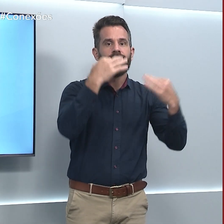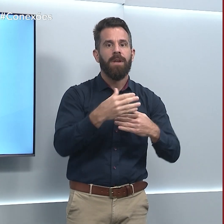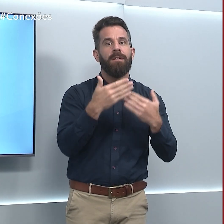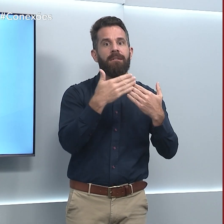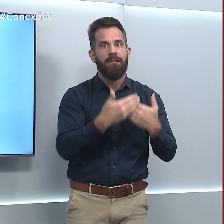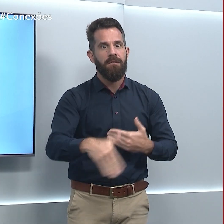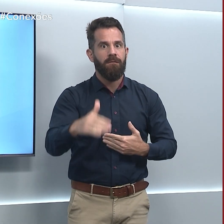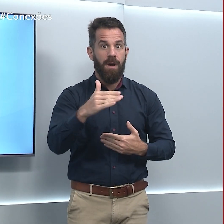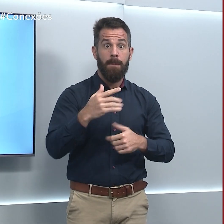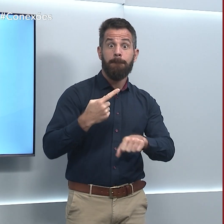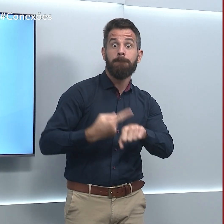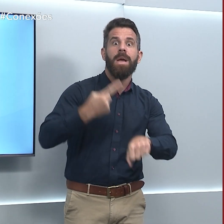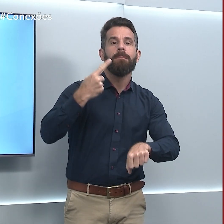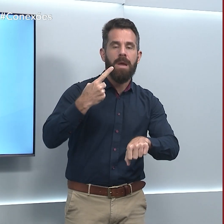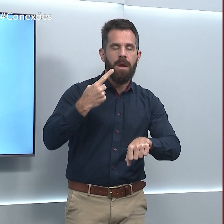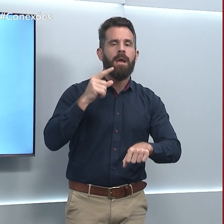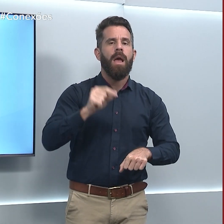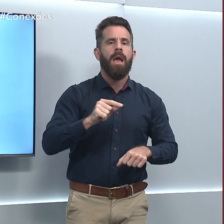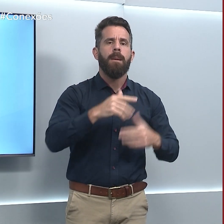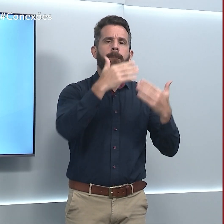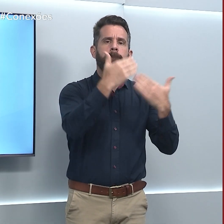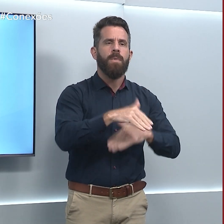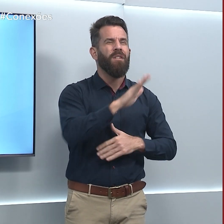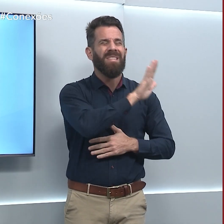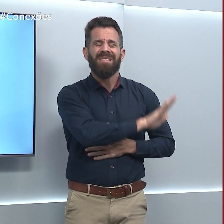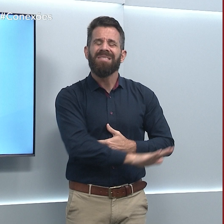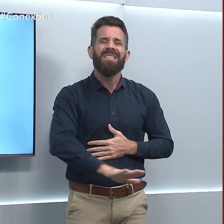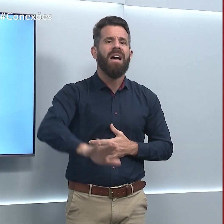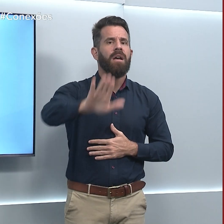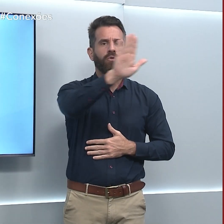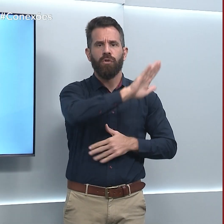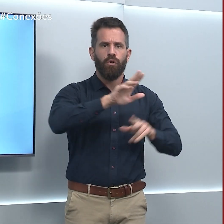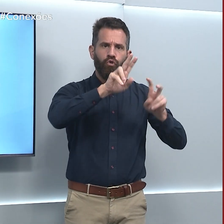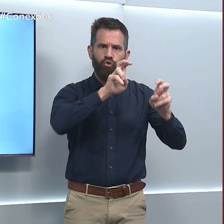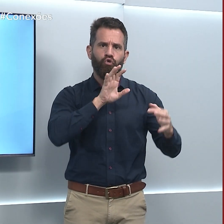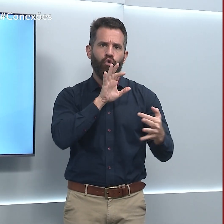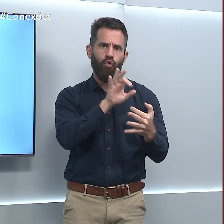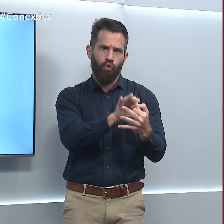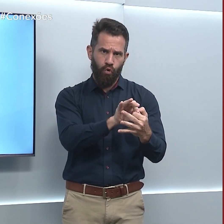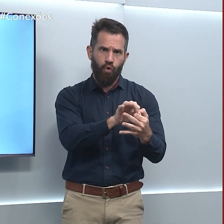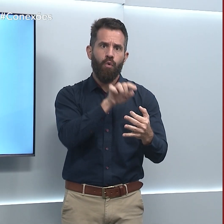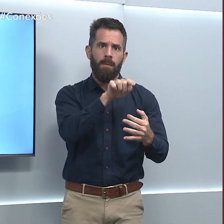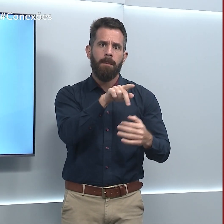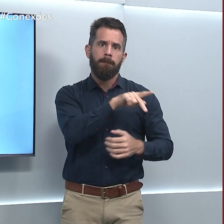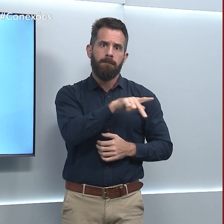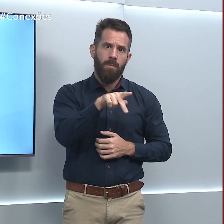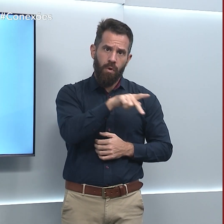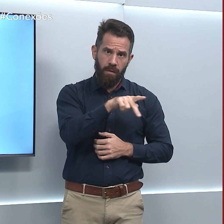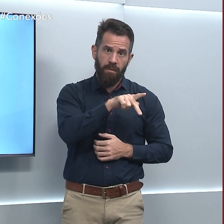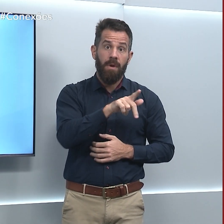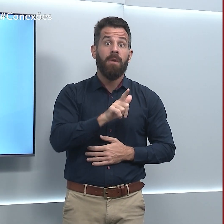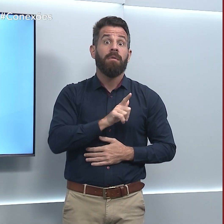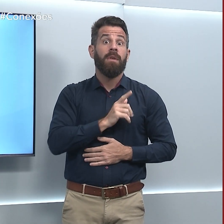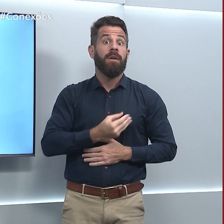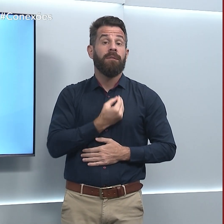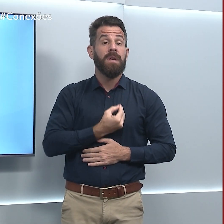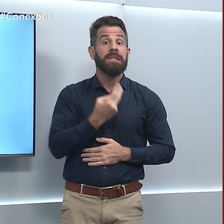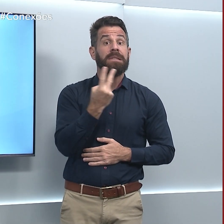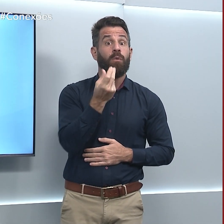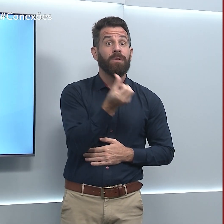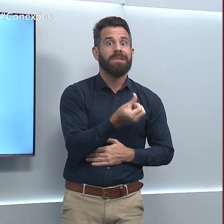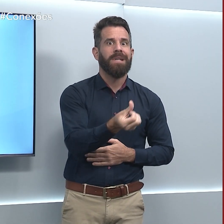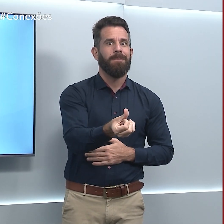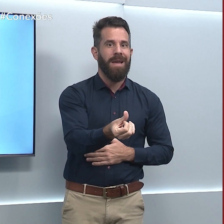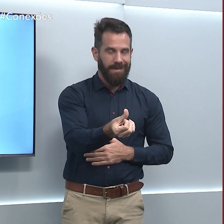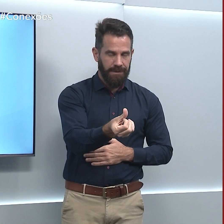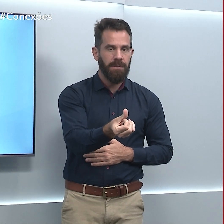A primeira edição da Prova Nacional Docente será realizada no segundo semestre desse ano. A